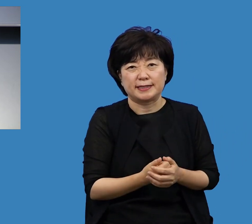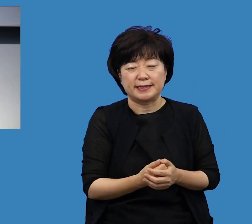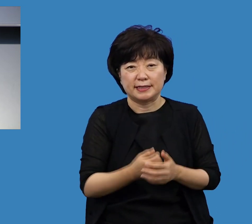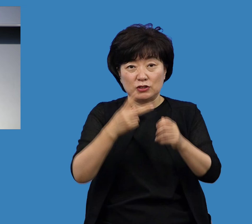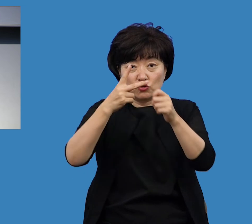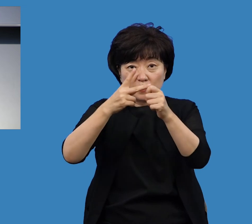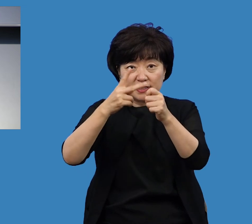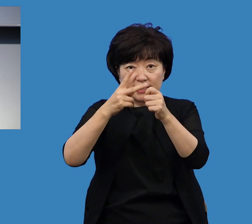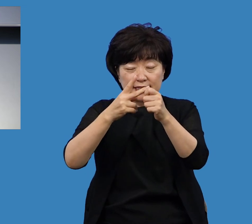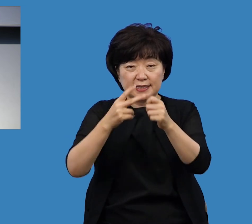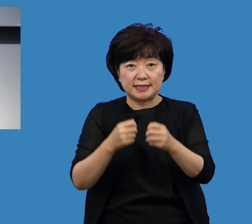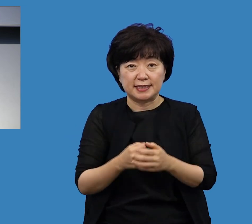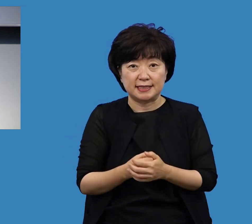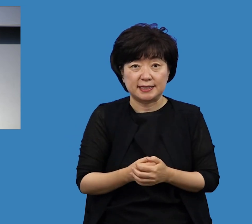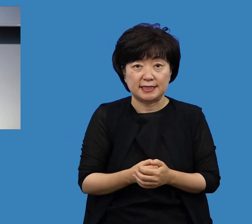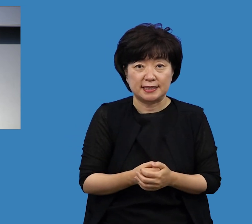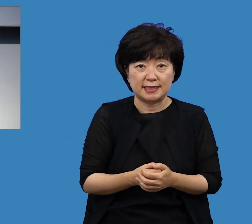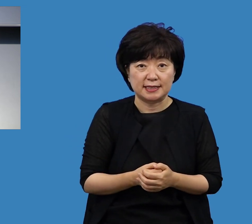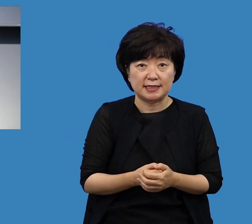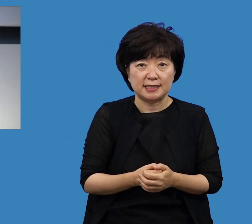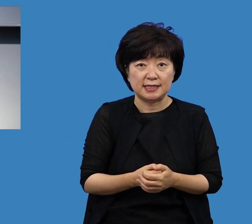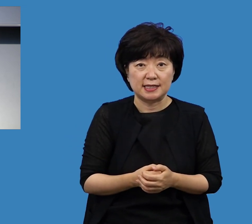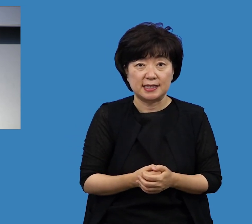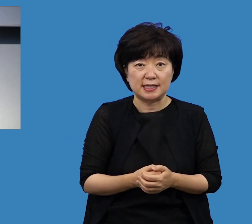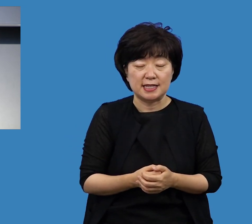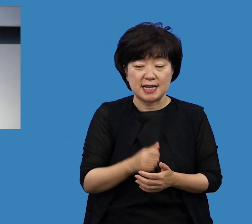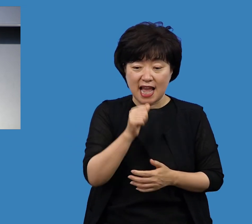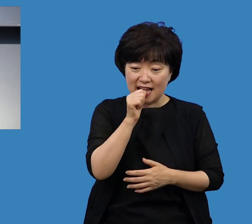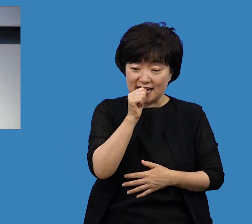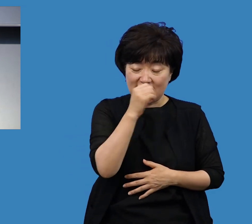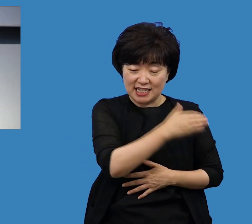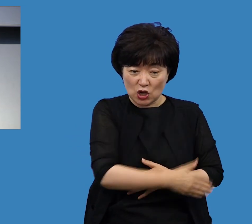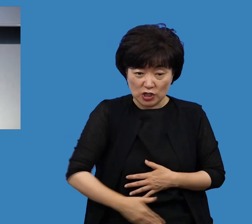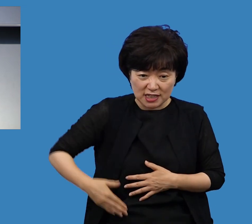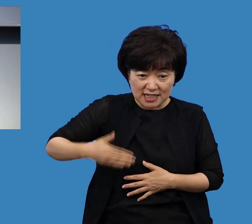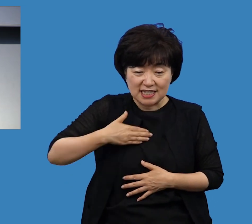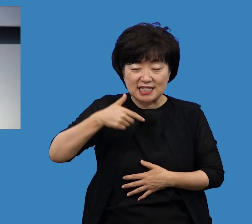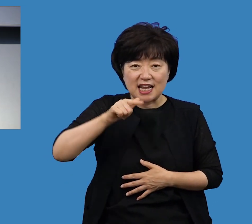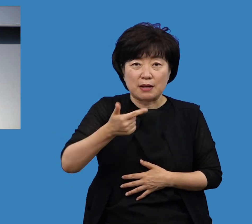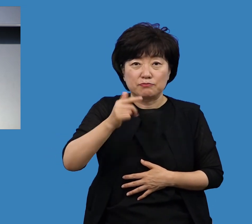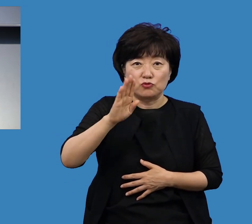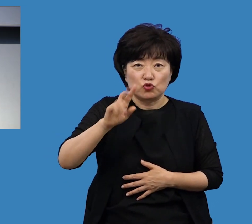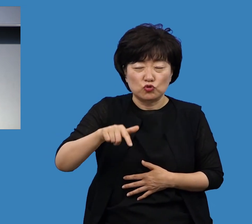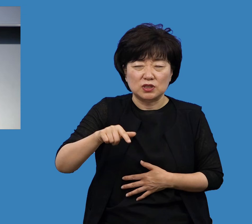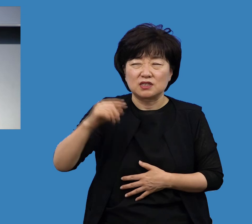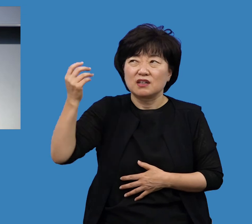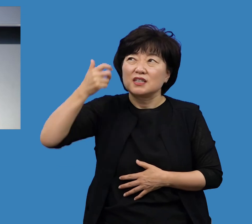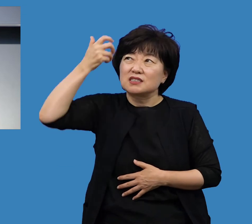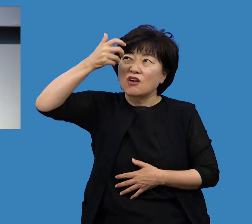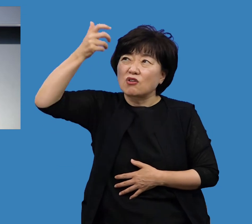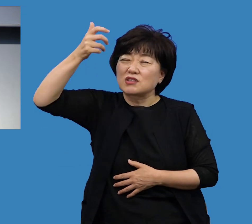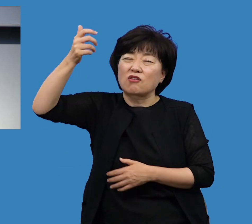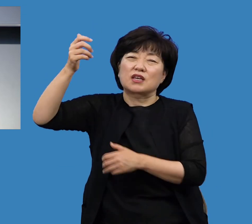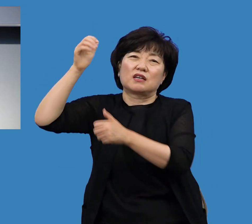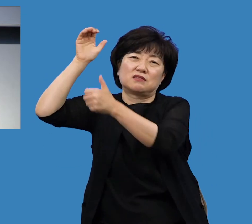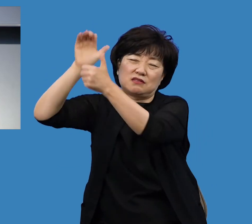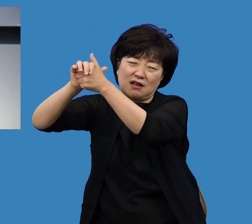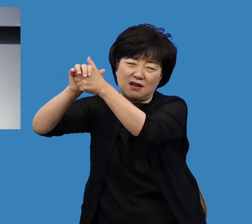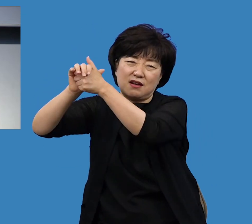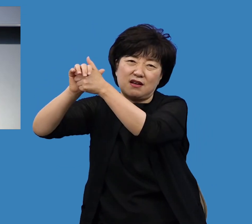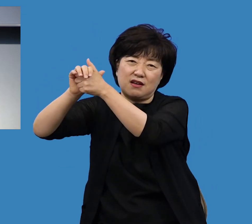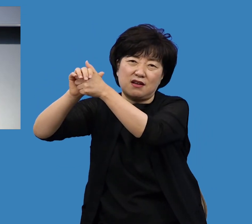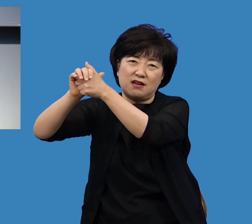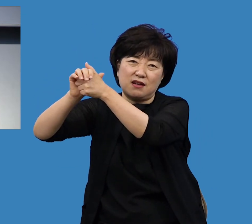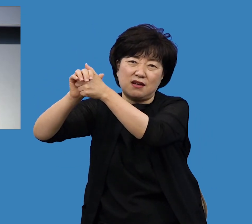번째는, 이 전신갑주의 두 번째는 뭐냐면 성령께 의탁하라는 거예요. 성령께 의탁하라는 거예요.